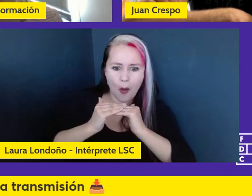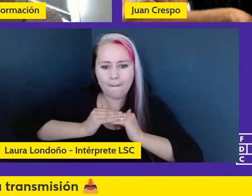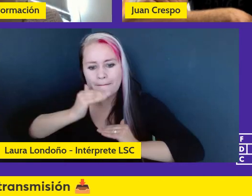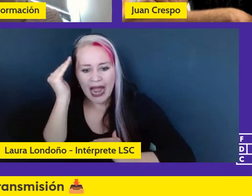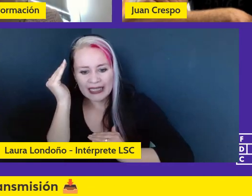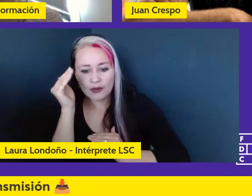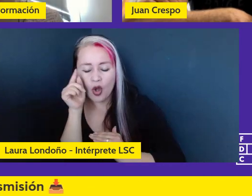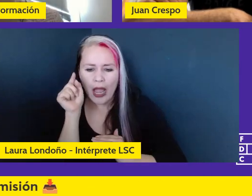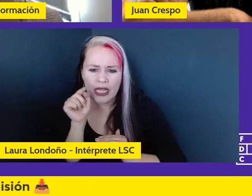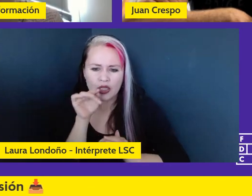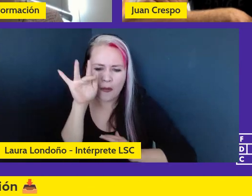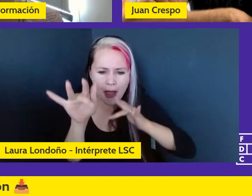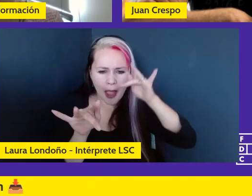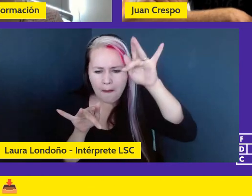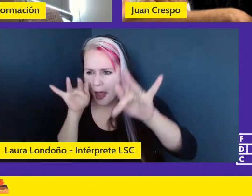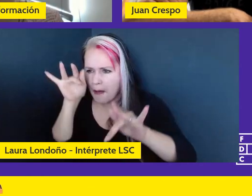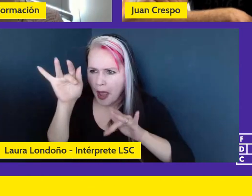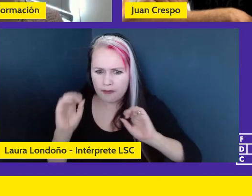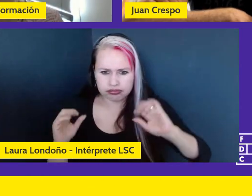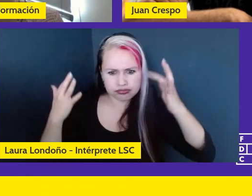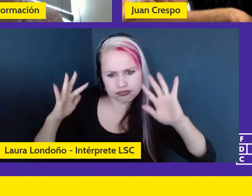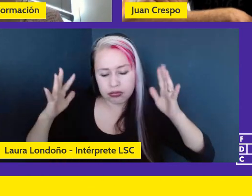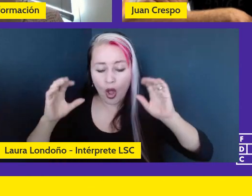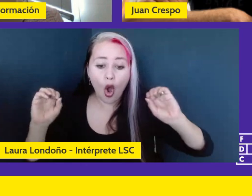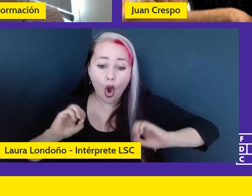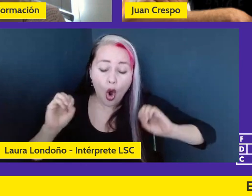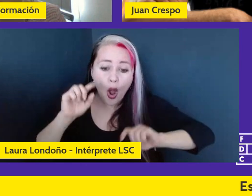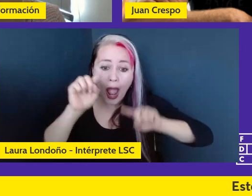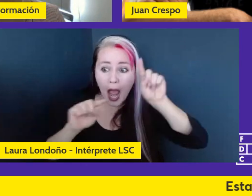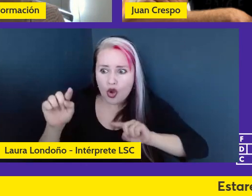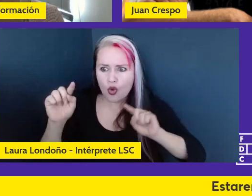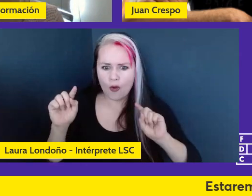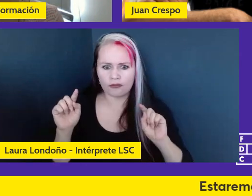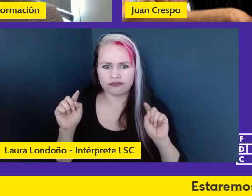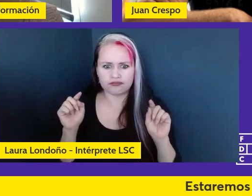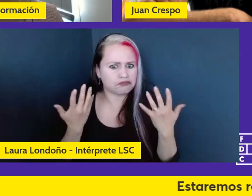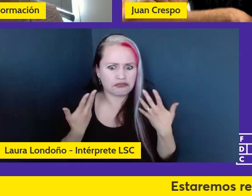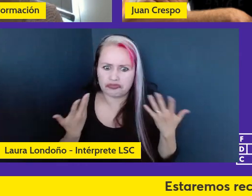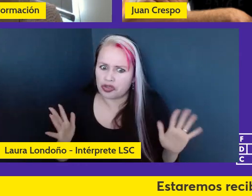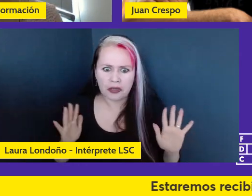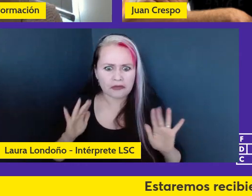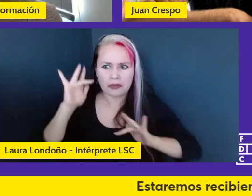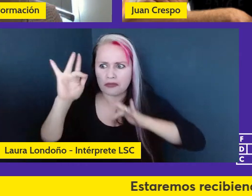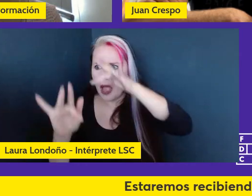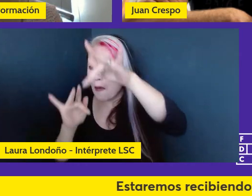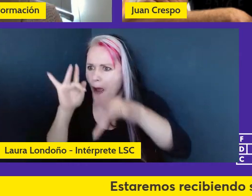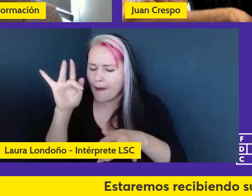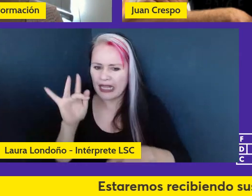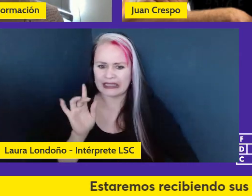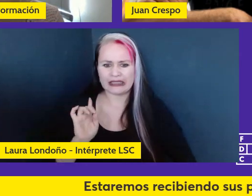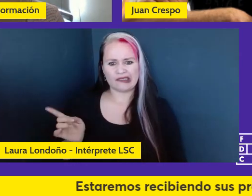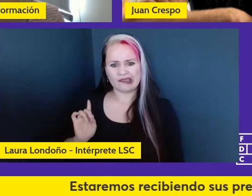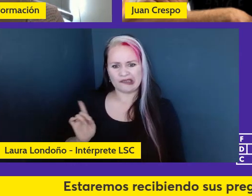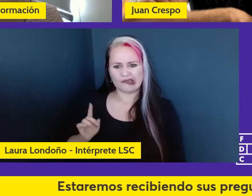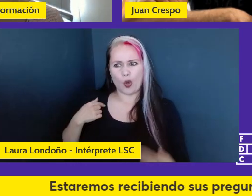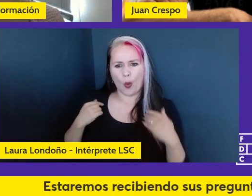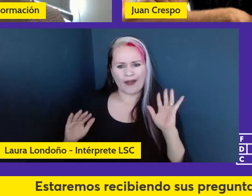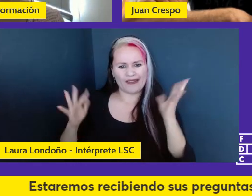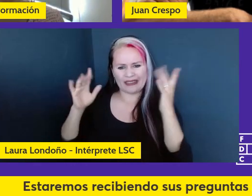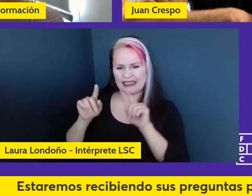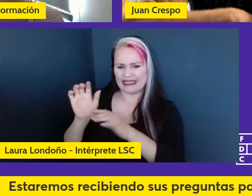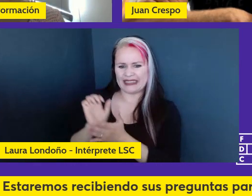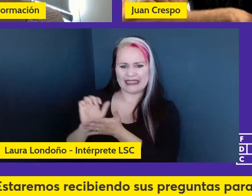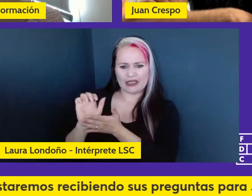de festivales, y si hay algún tipo de festival que sea contraproducente al momento de enviarlo, o todos los festivales